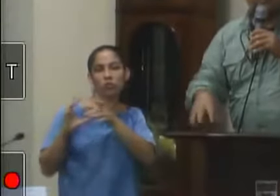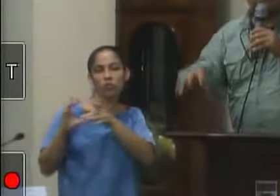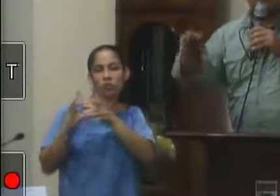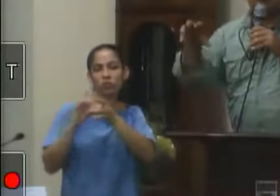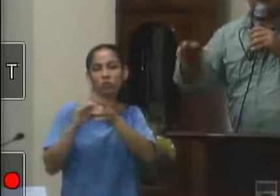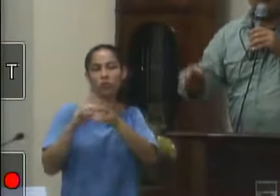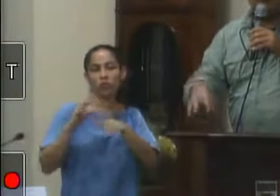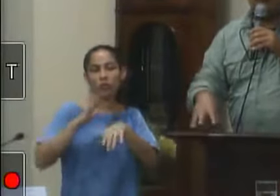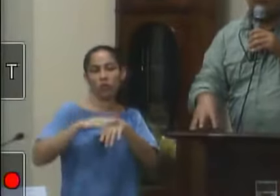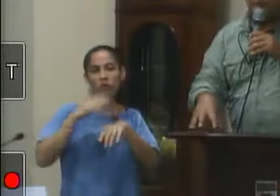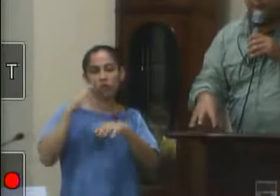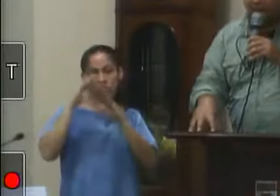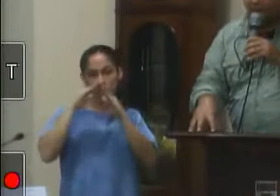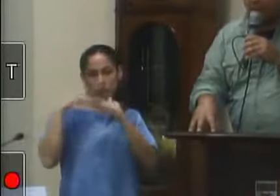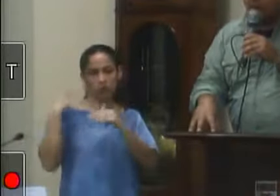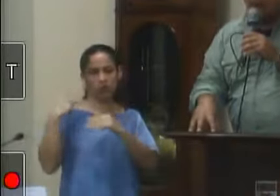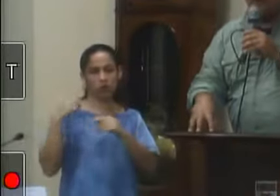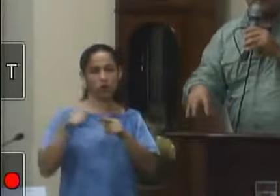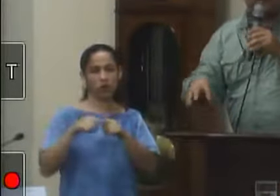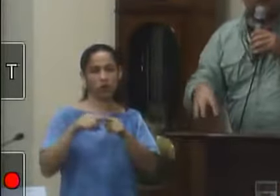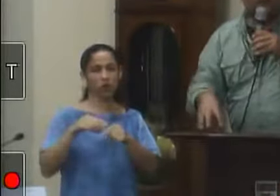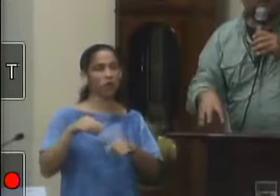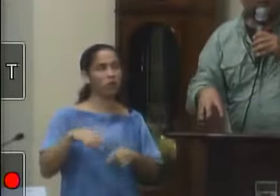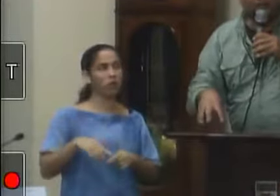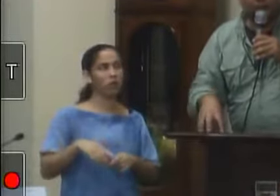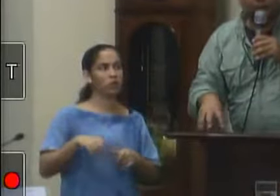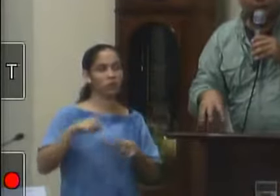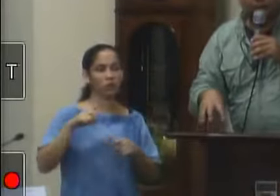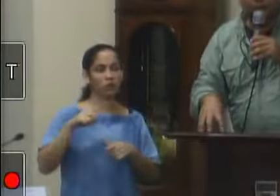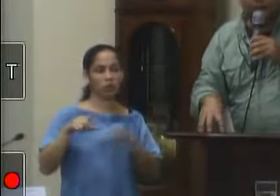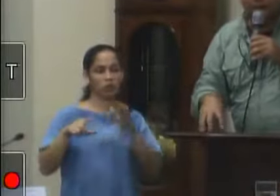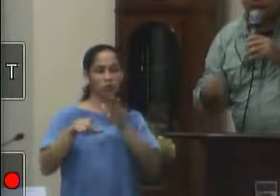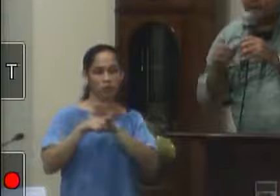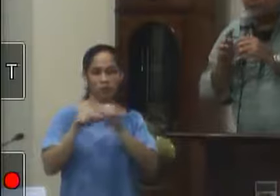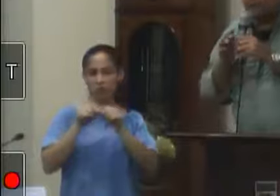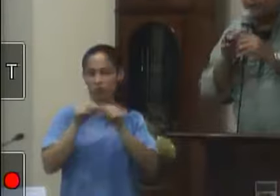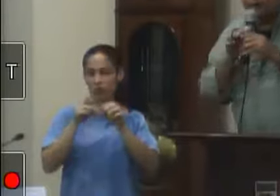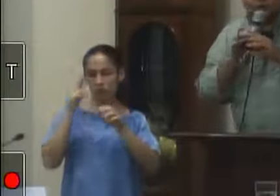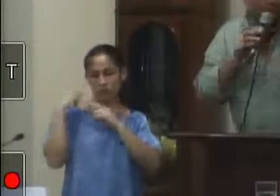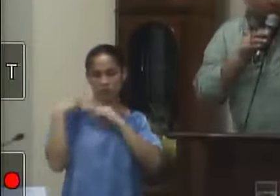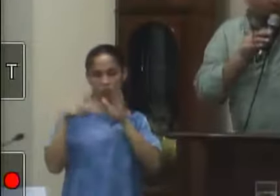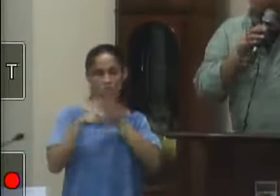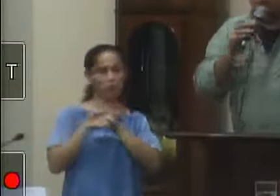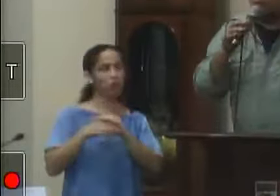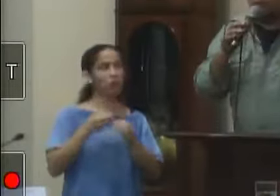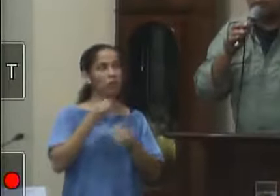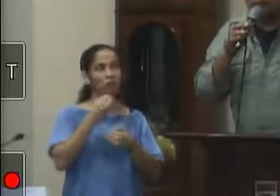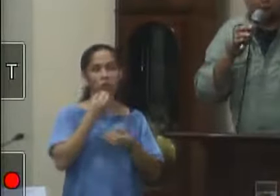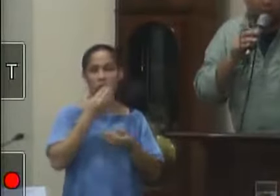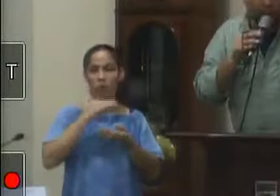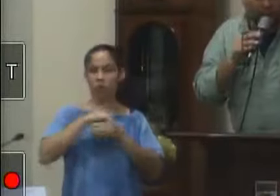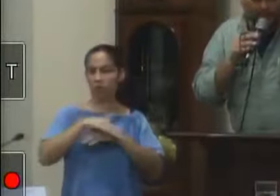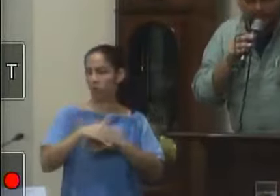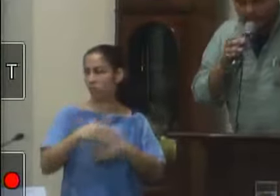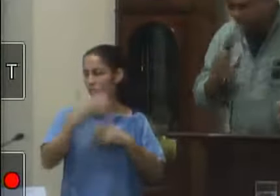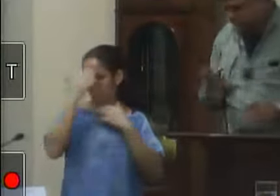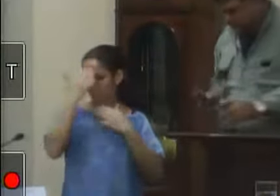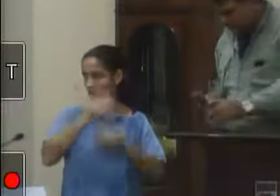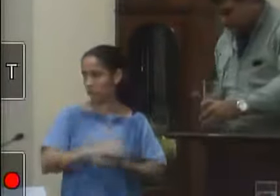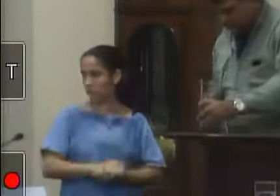uma vez, eu quero destacar o papel fundamental aqui do Legislativo do município de Valença. Tá bom, gente? É só isso nessa noite. Muito